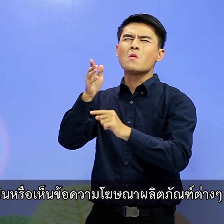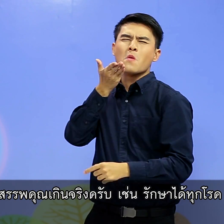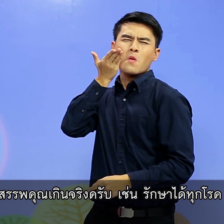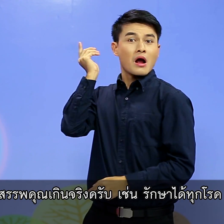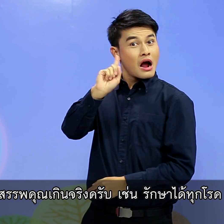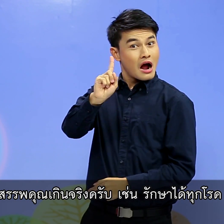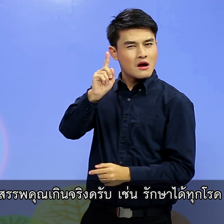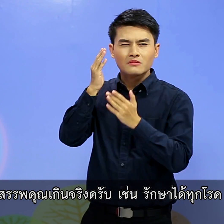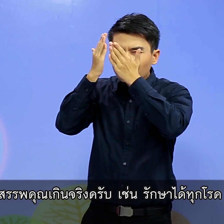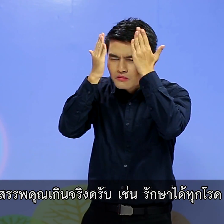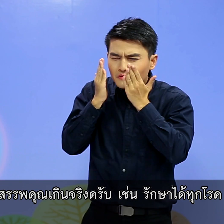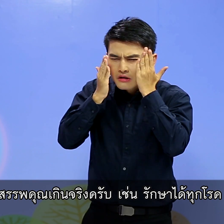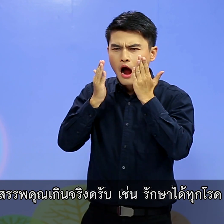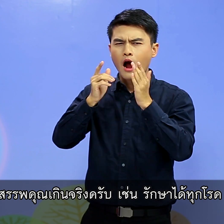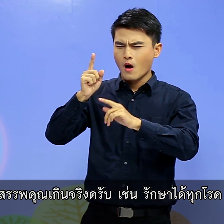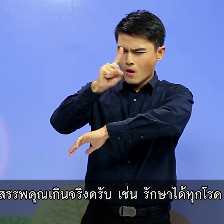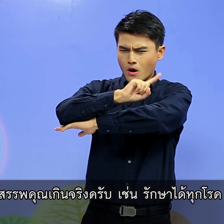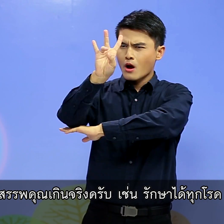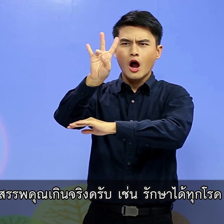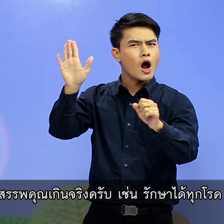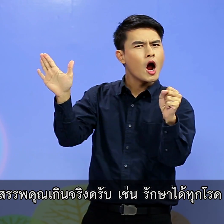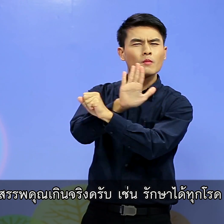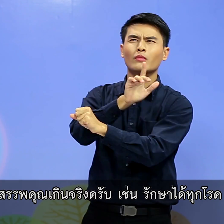ๆที่โอ้อวดสรรพคุณเกินจริงครับเช่นรักษาได้ทุกโร